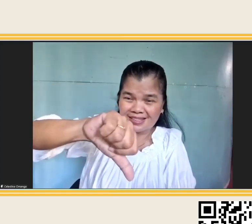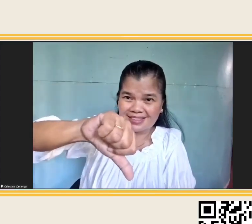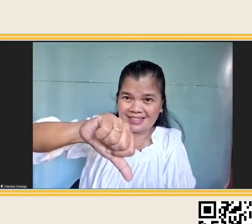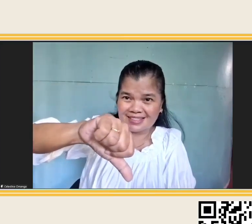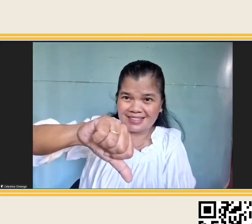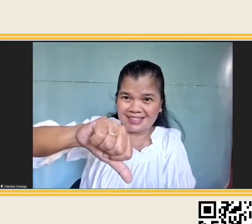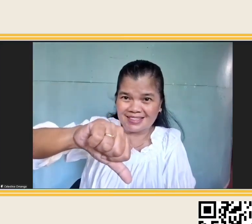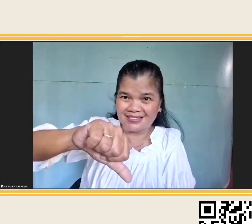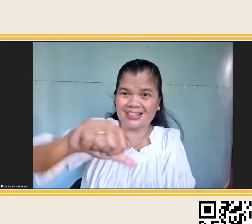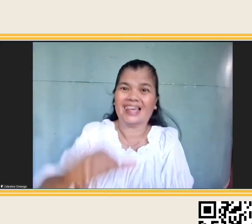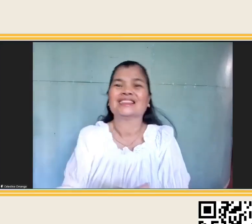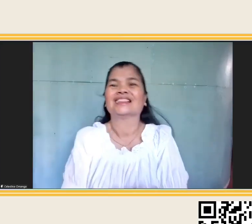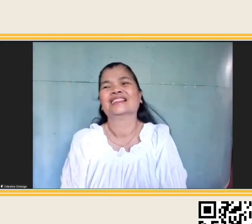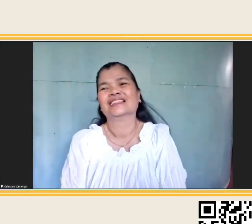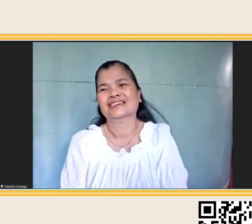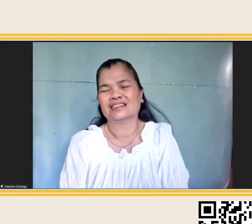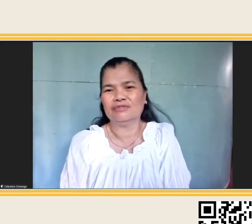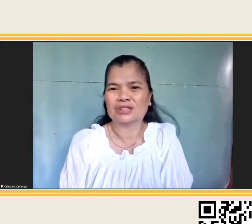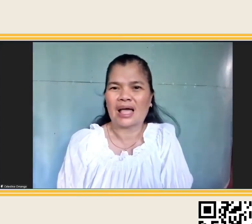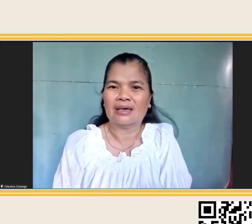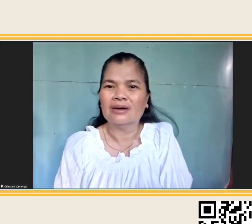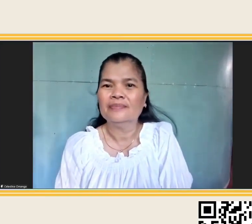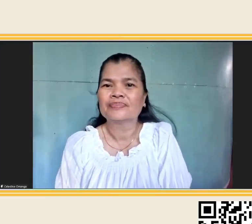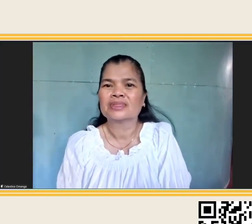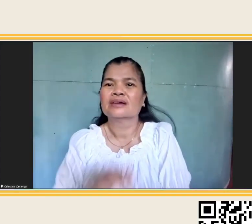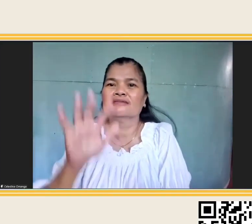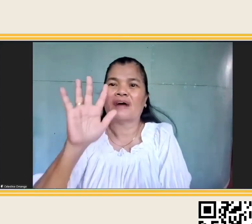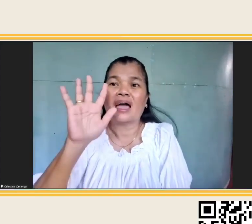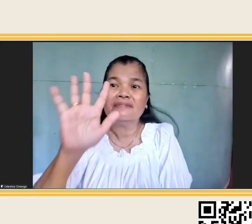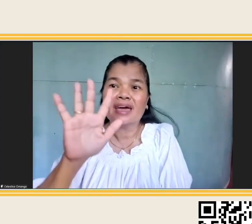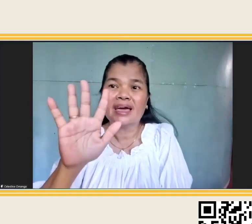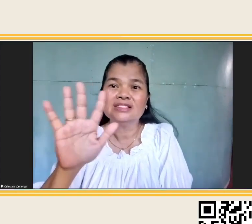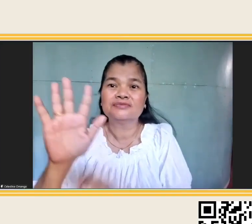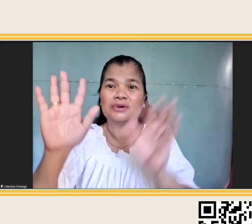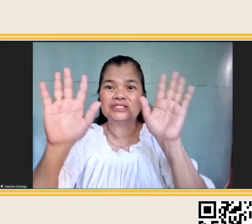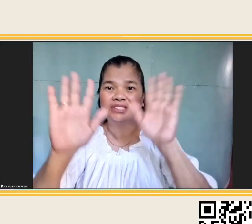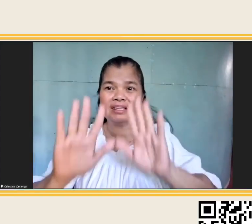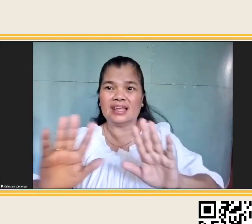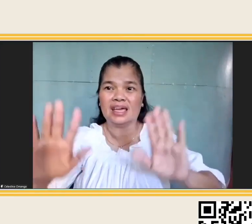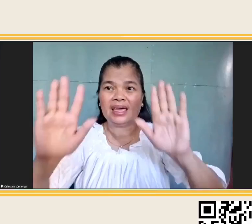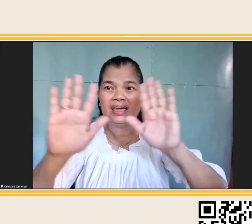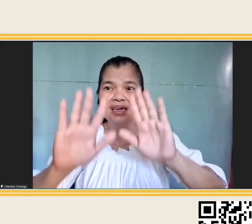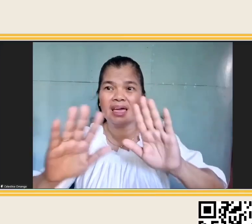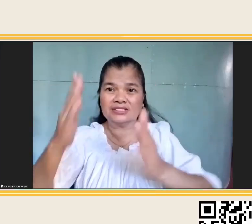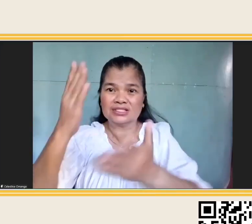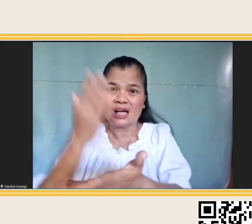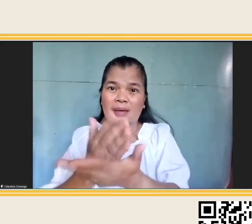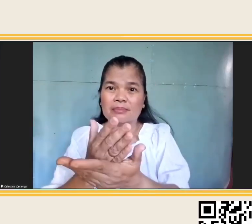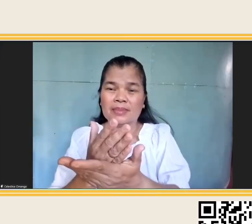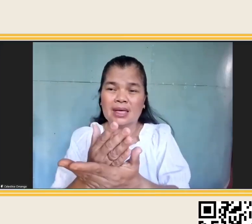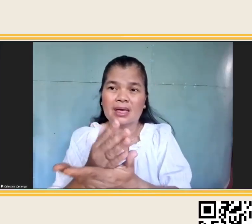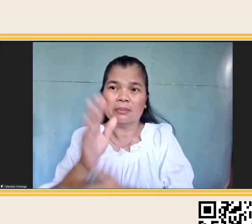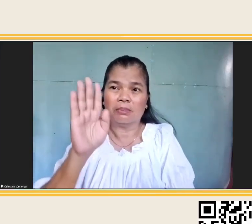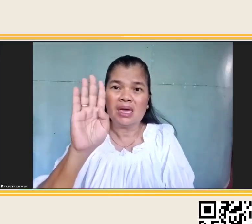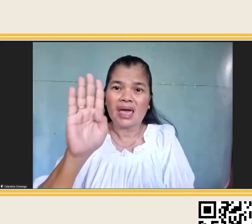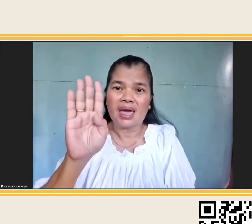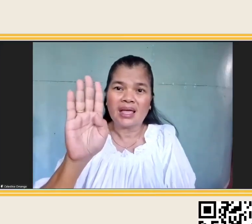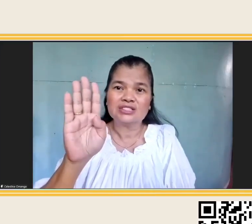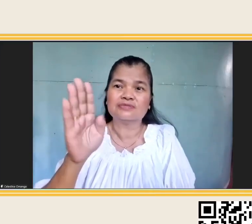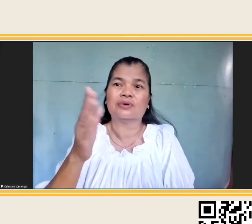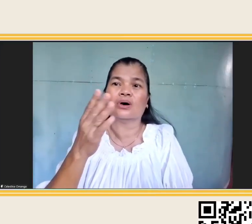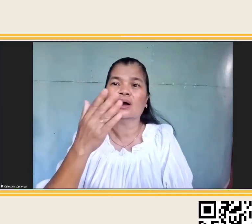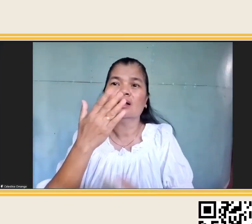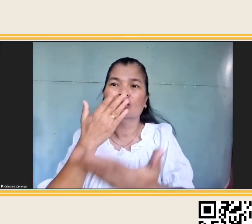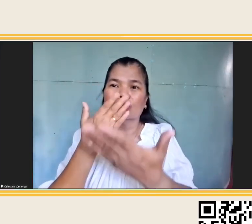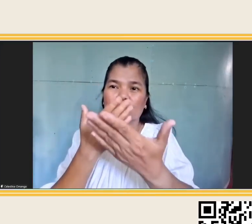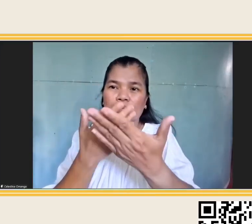down. Ulit. Review tayo. 5 hands for Sunday and stop. Be